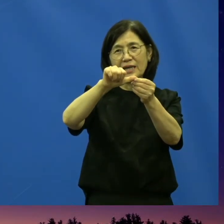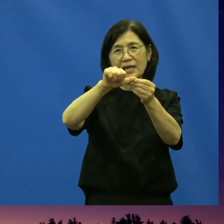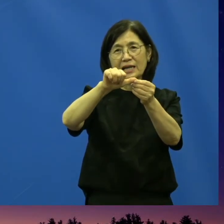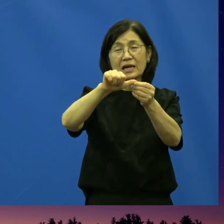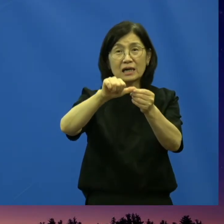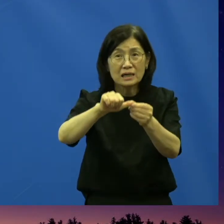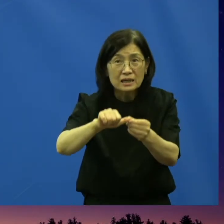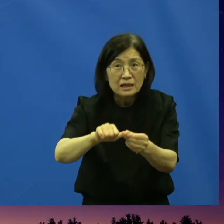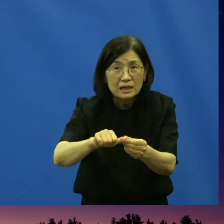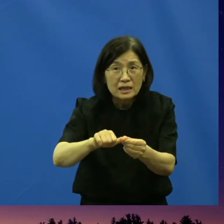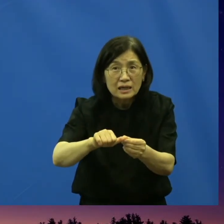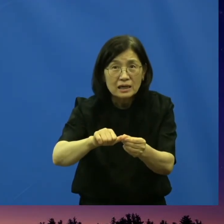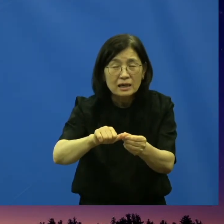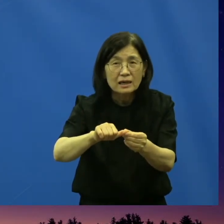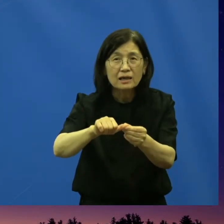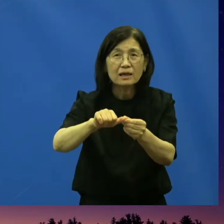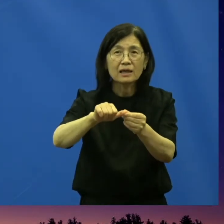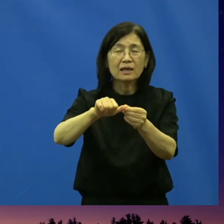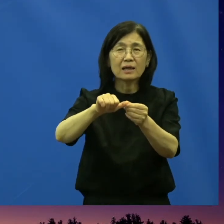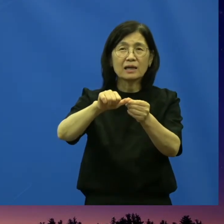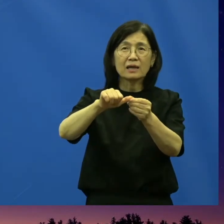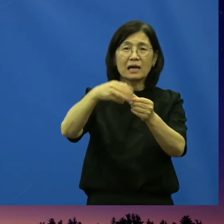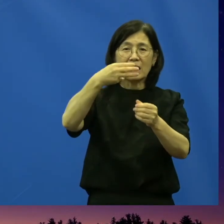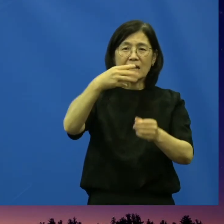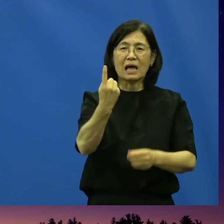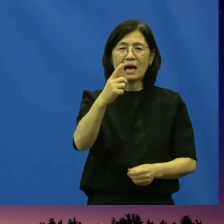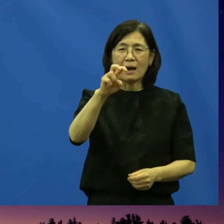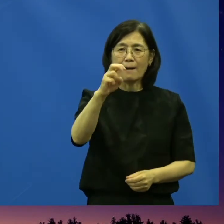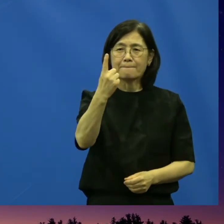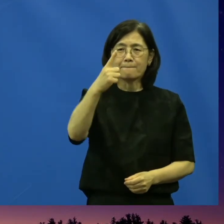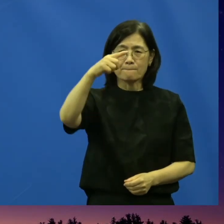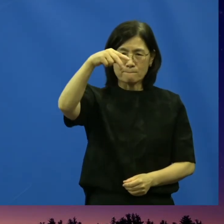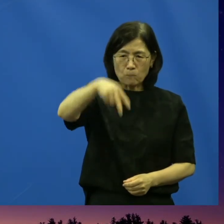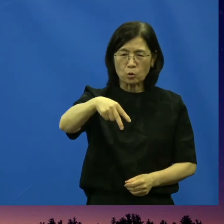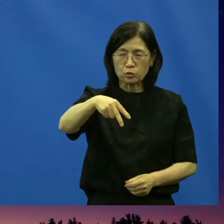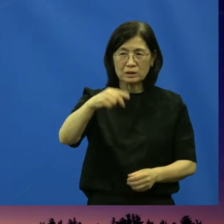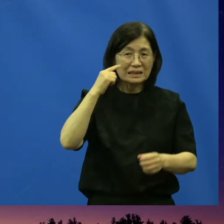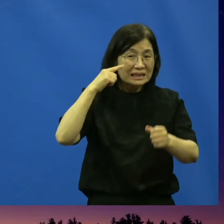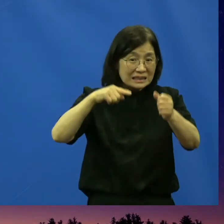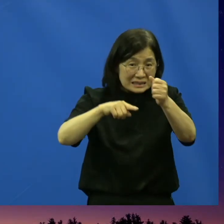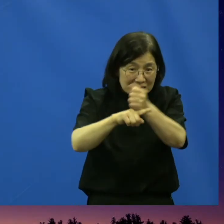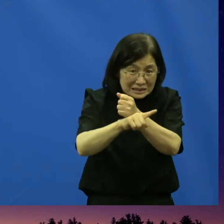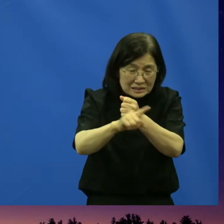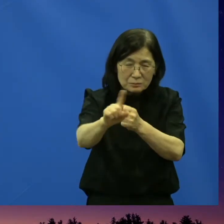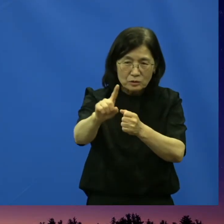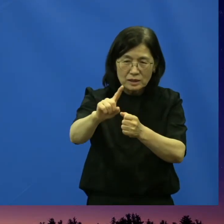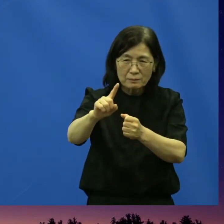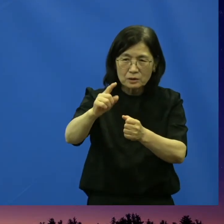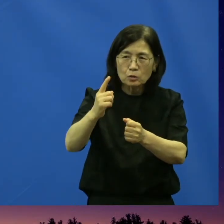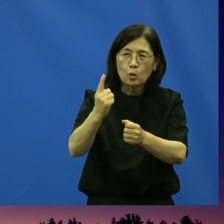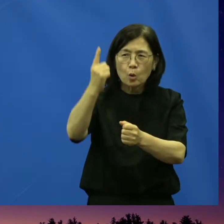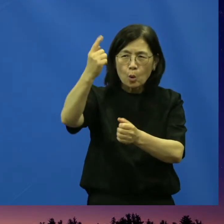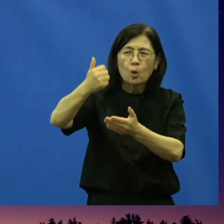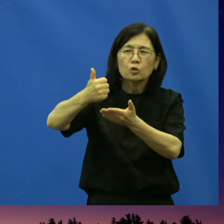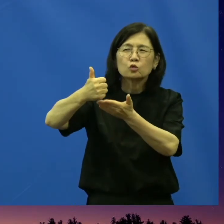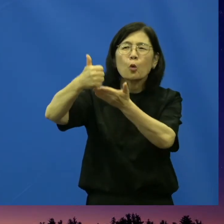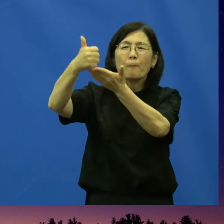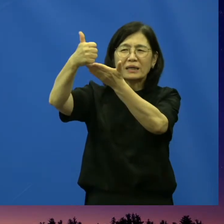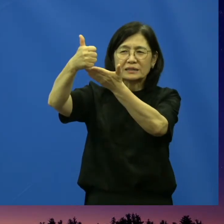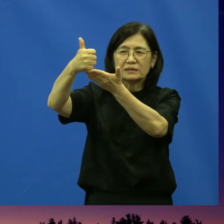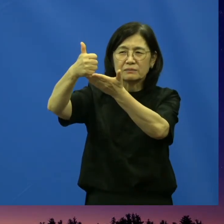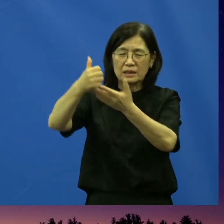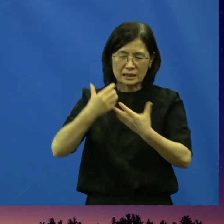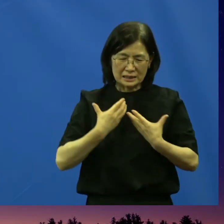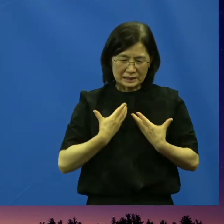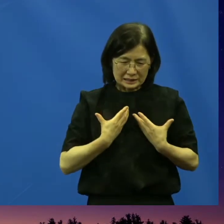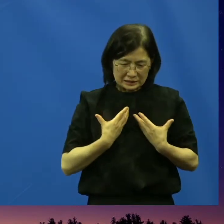exalted, 높아짐을 말해요. 라못인데, 라못, 높아지면 이것은 뭘 의미하나? 절망한 자들을